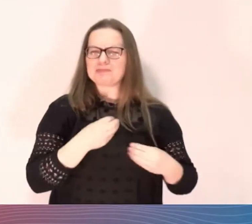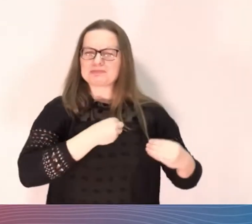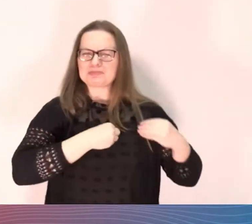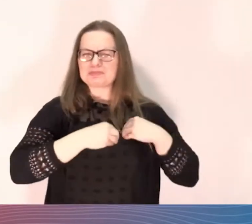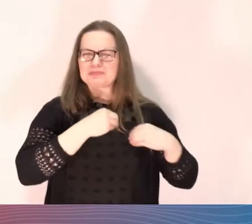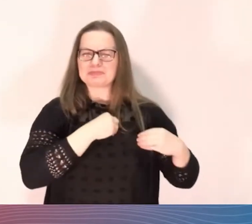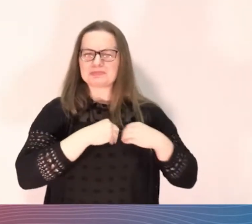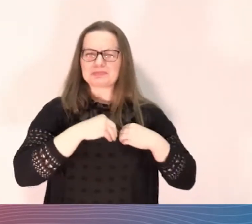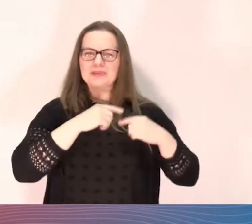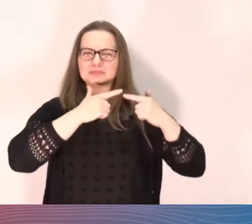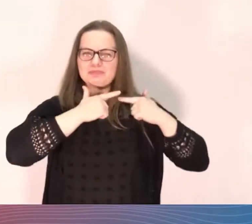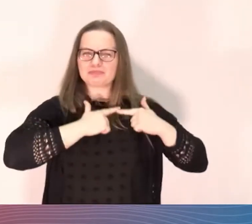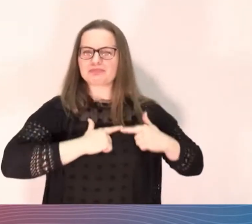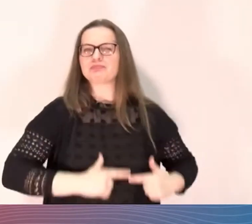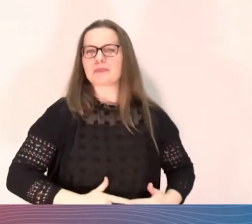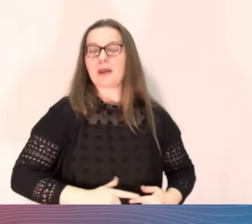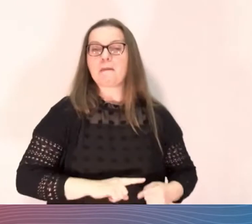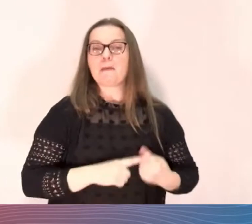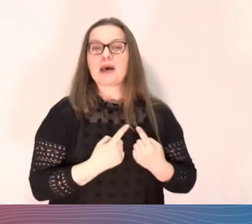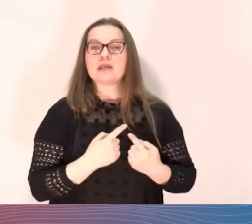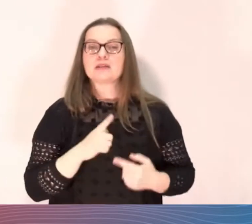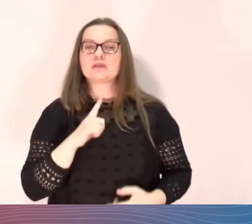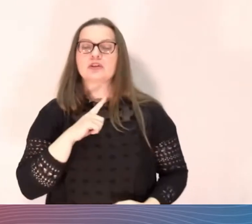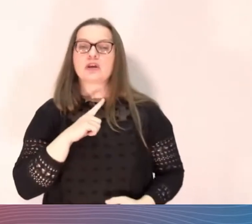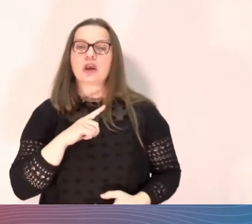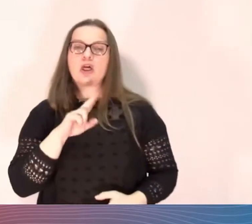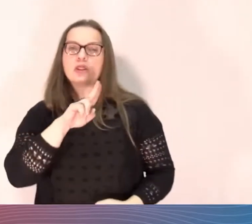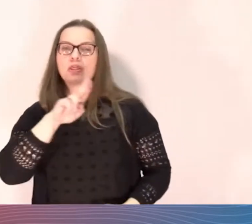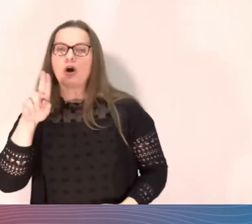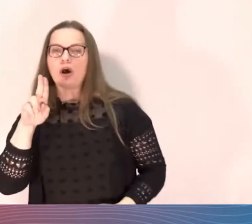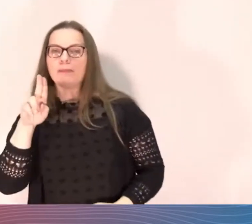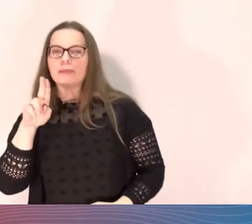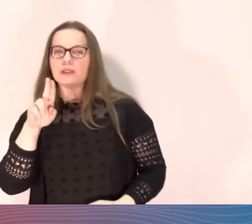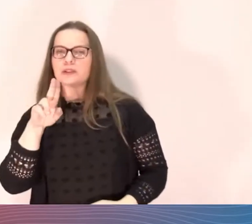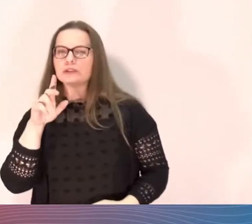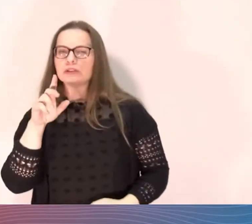nome, Emmanuel, que é Deus conosco.